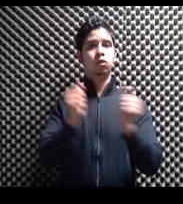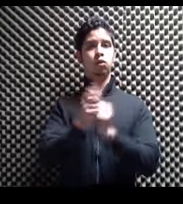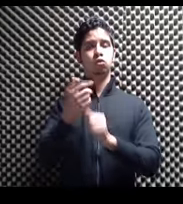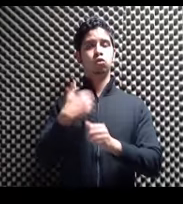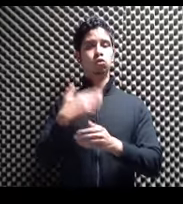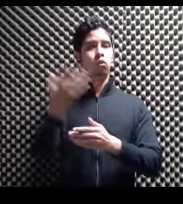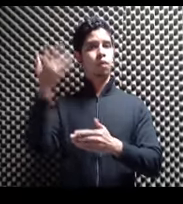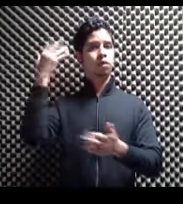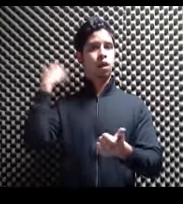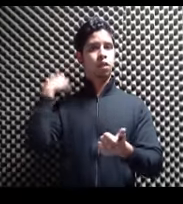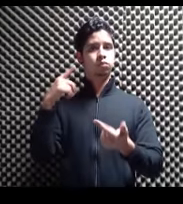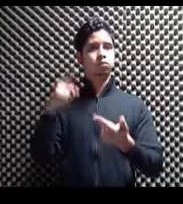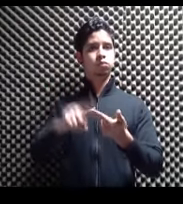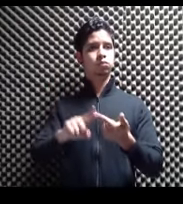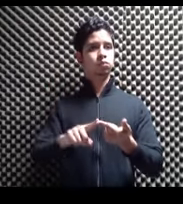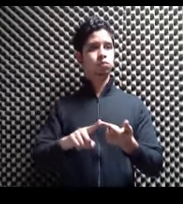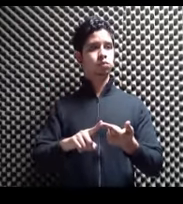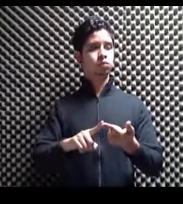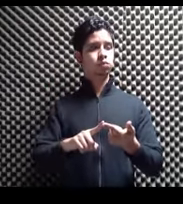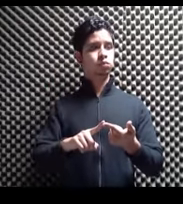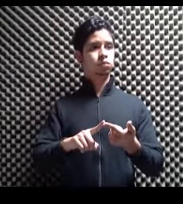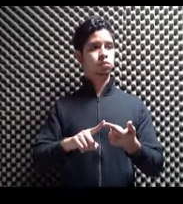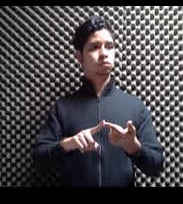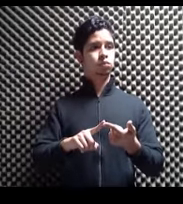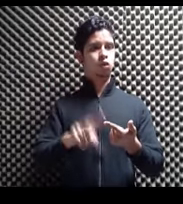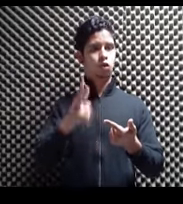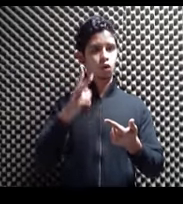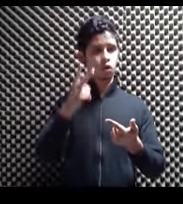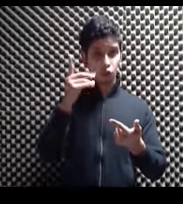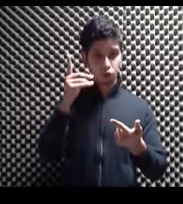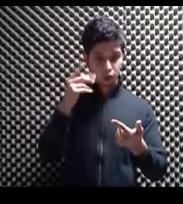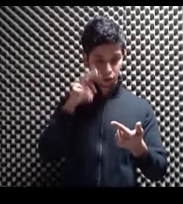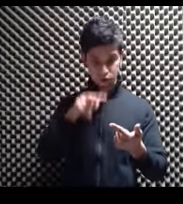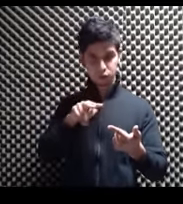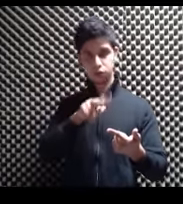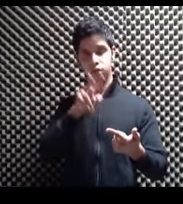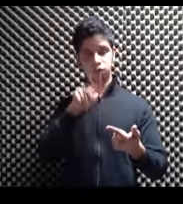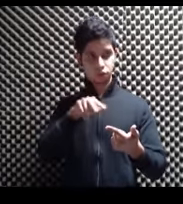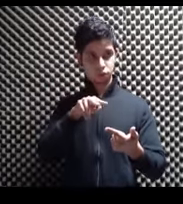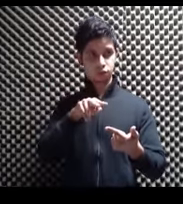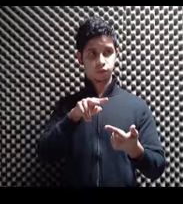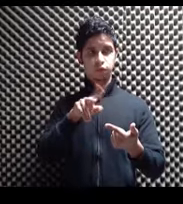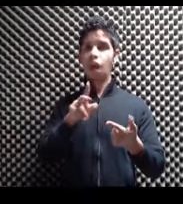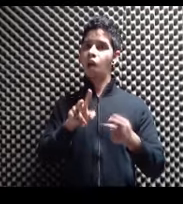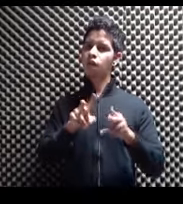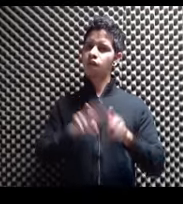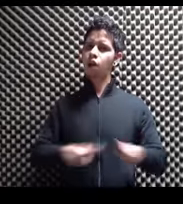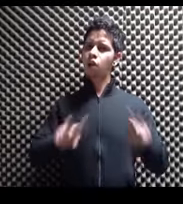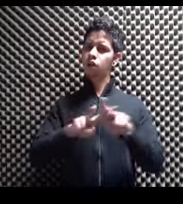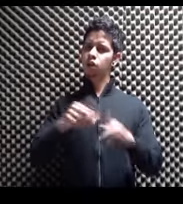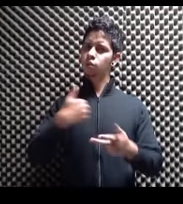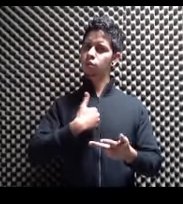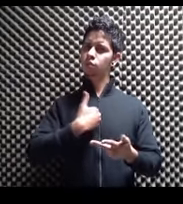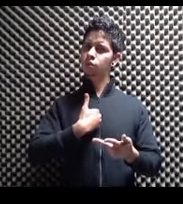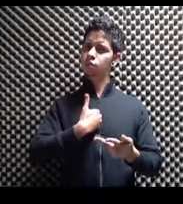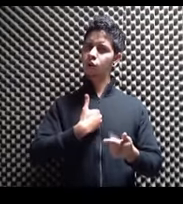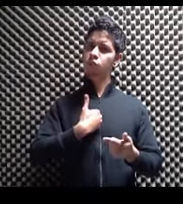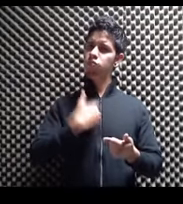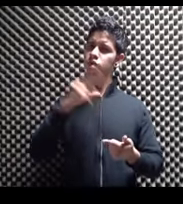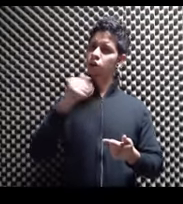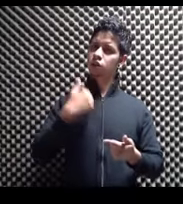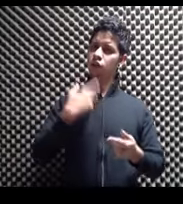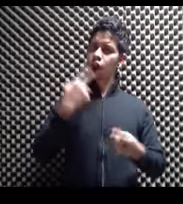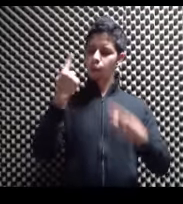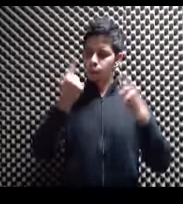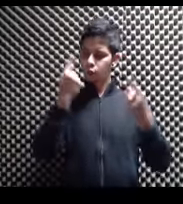ves ahí? ¿En dónde estamos? Aquí abajo. Aquí. Valórate. No te preocupes por lo que piensen los demás.